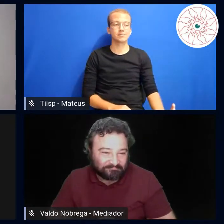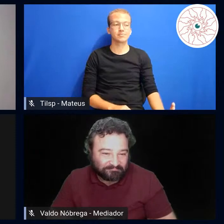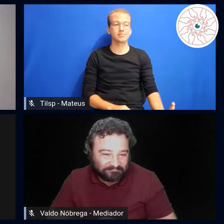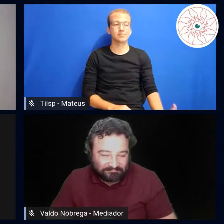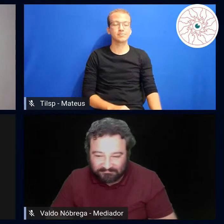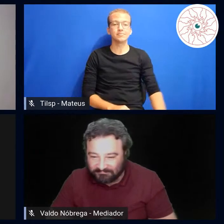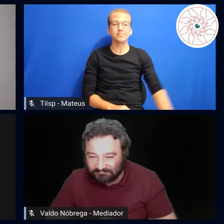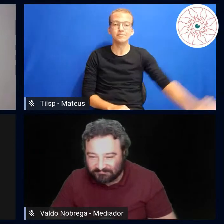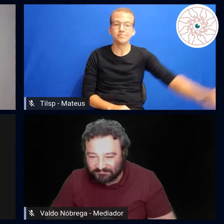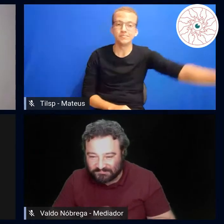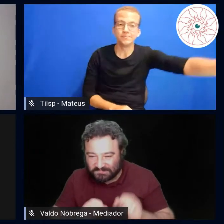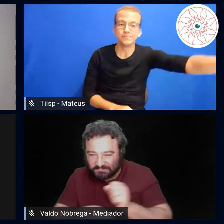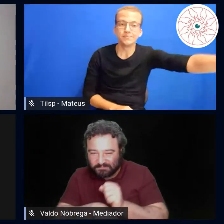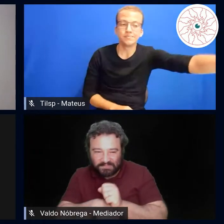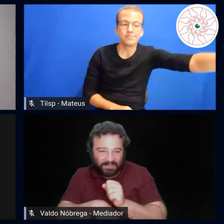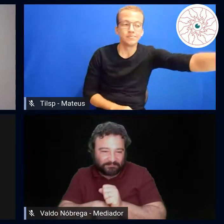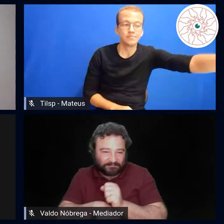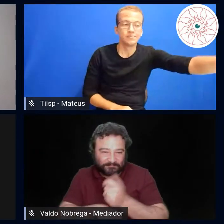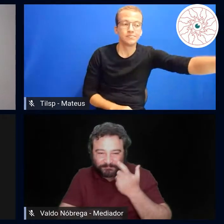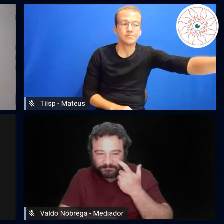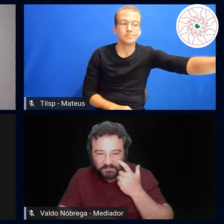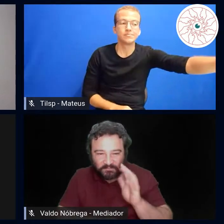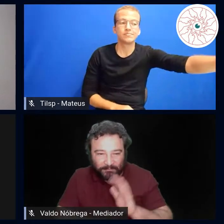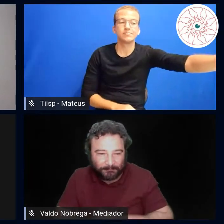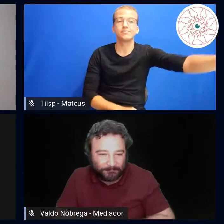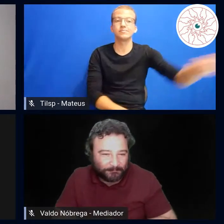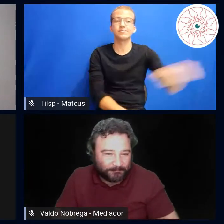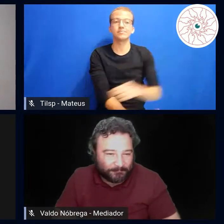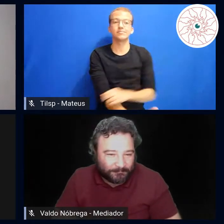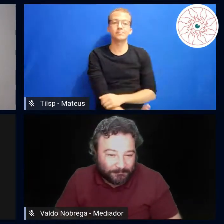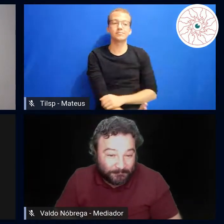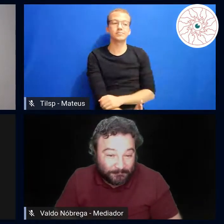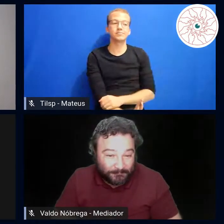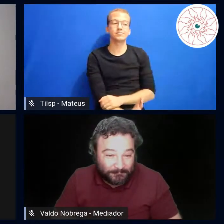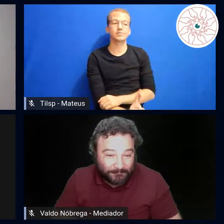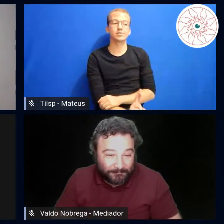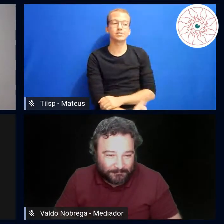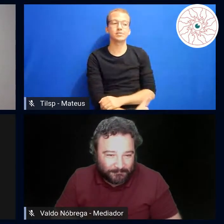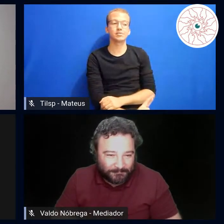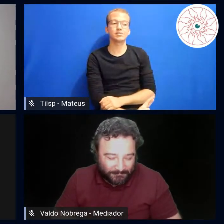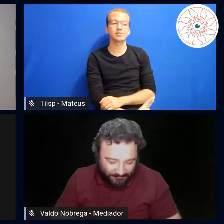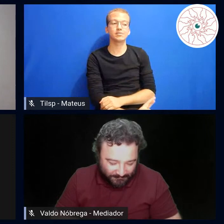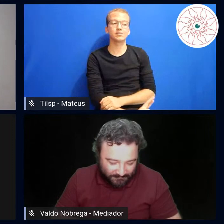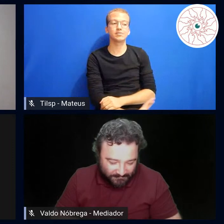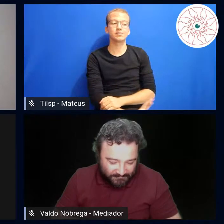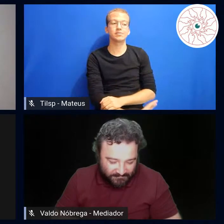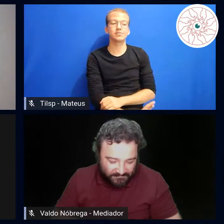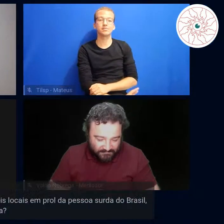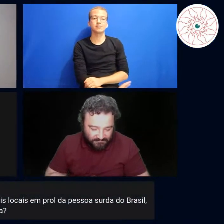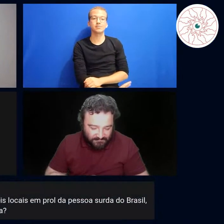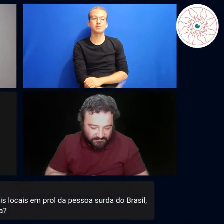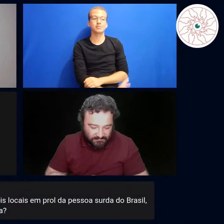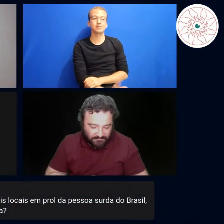público. México, uma pessoa Vamos ver um minutinho.